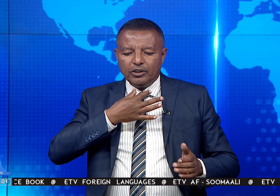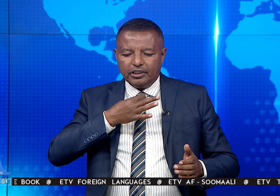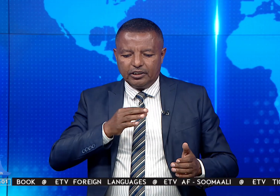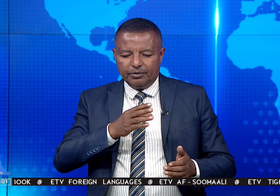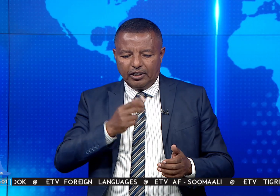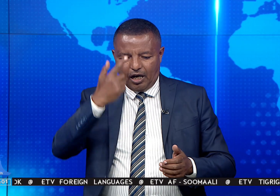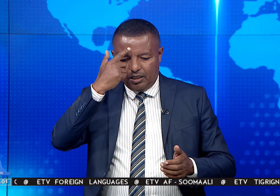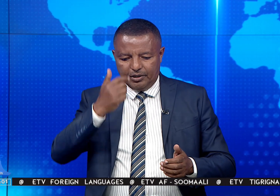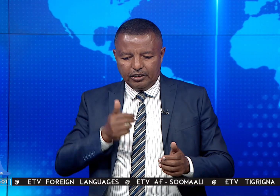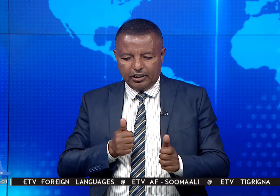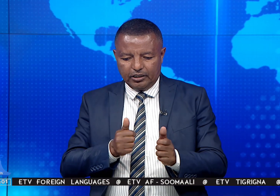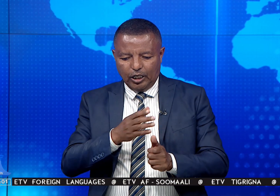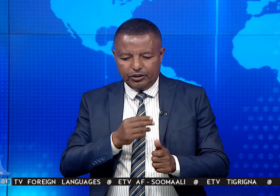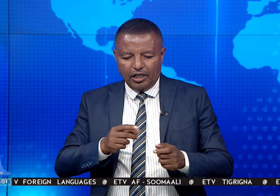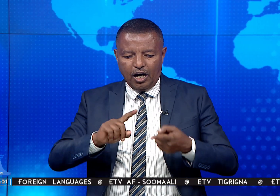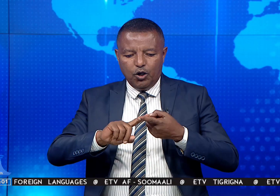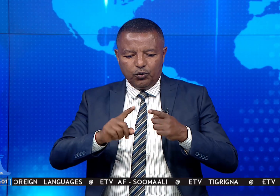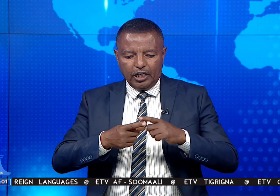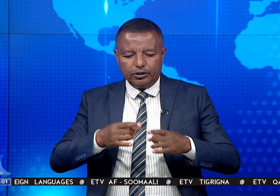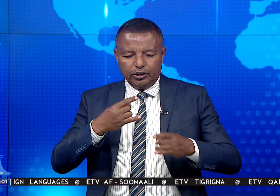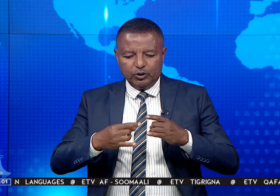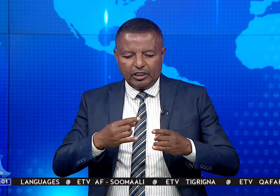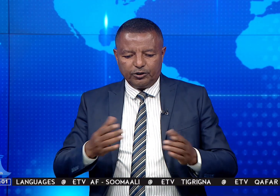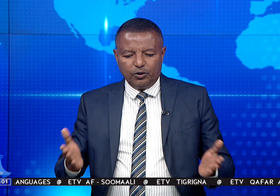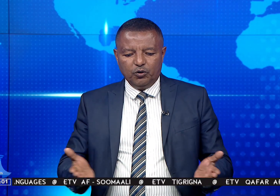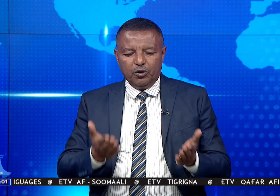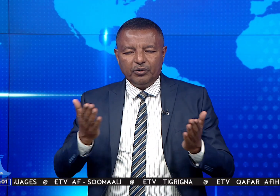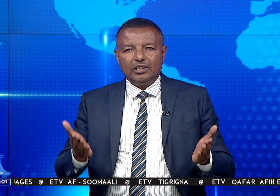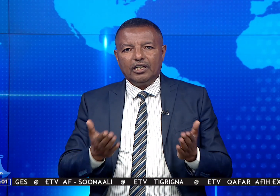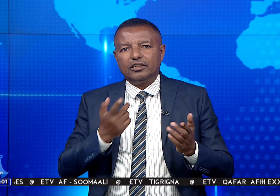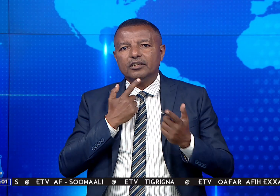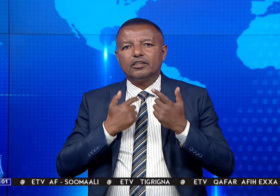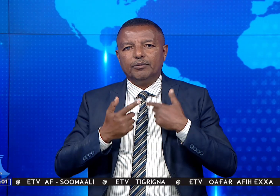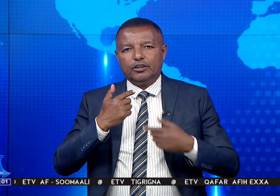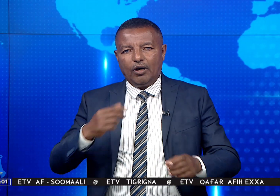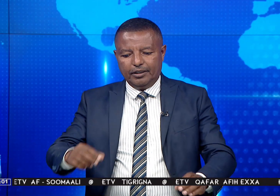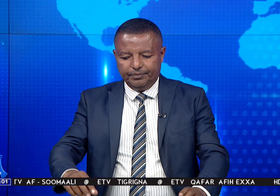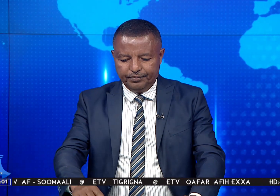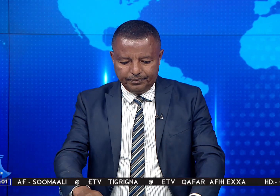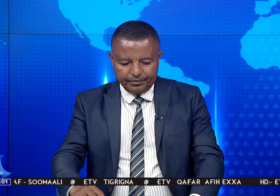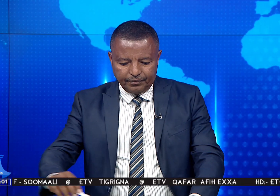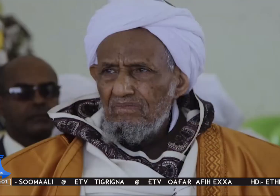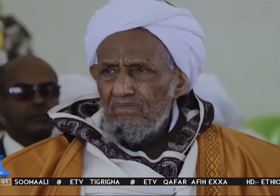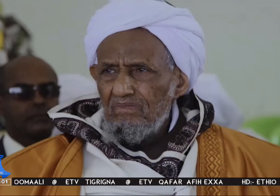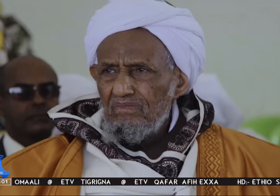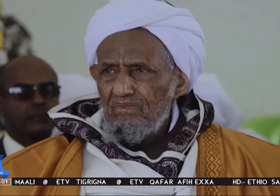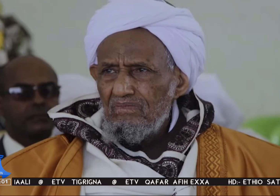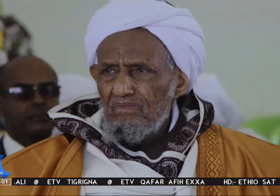ለመላው የእስልምና እምነት ተከታዮችና ወዳጅ ዘመዶቻቸው መጽናናትን ተመኝተዋል።